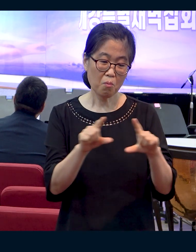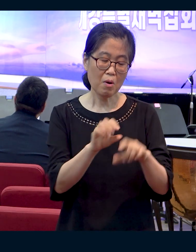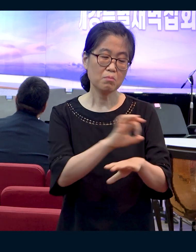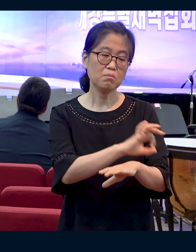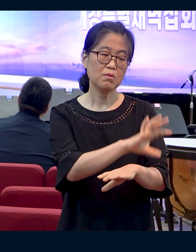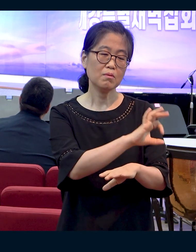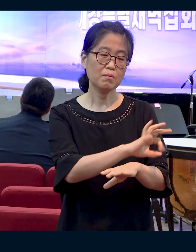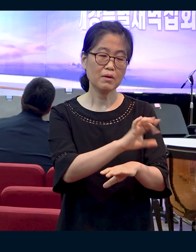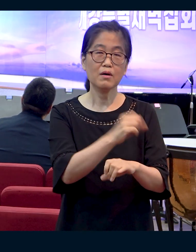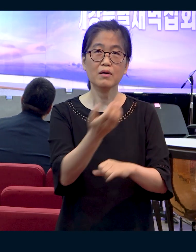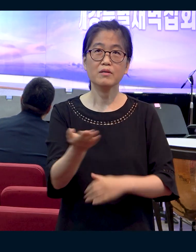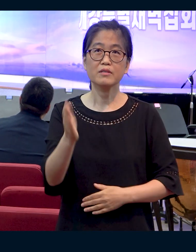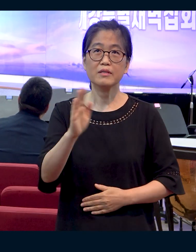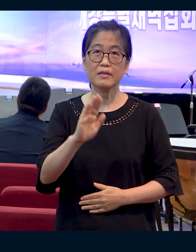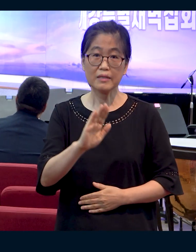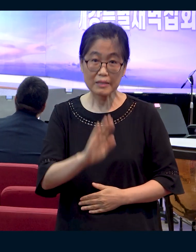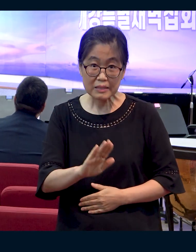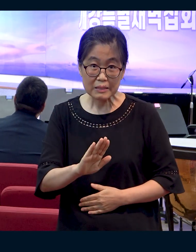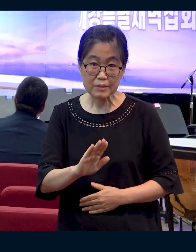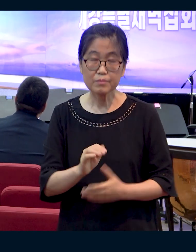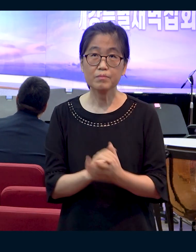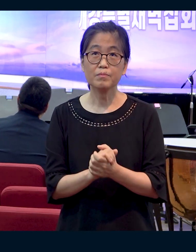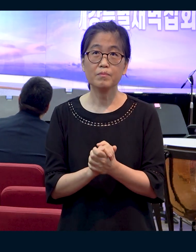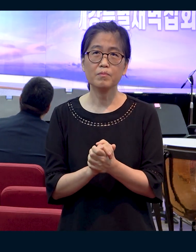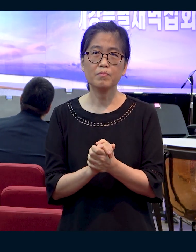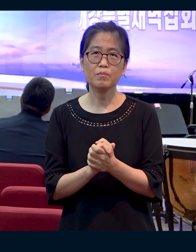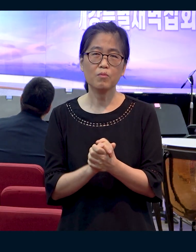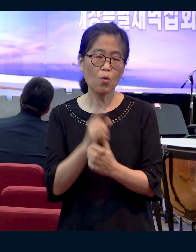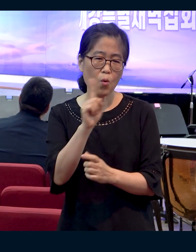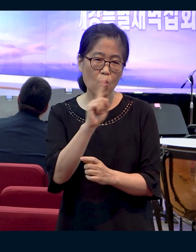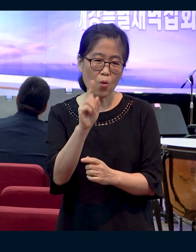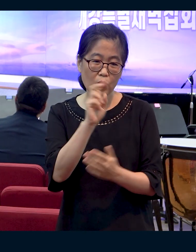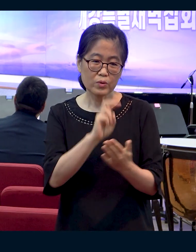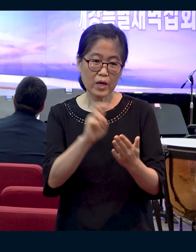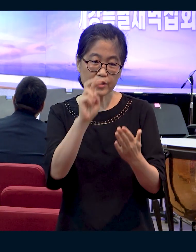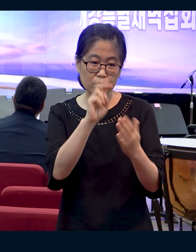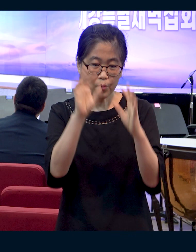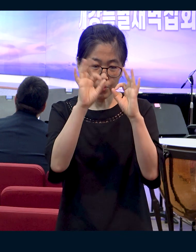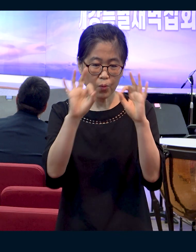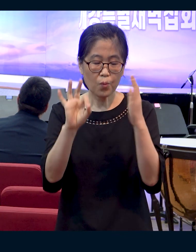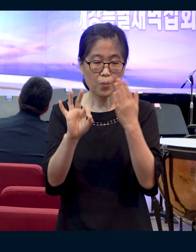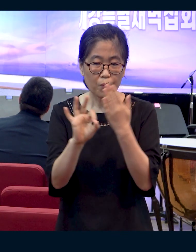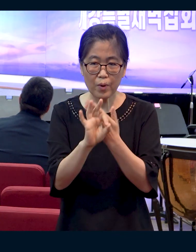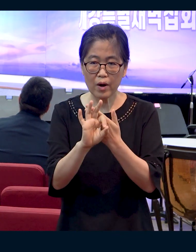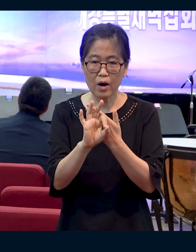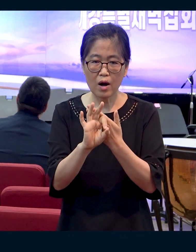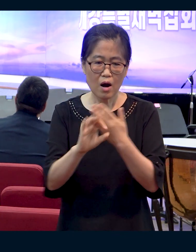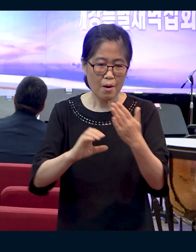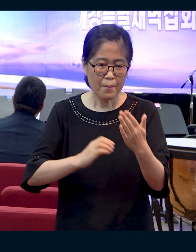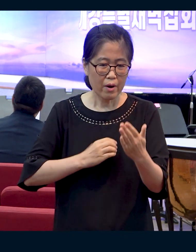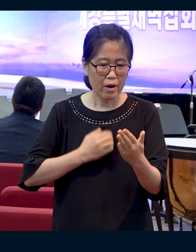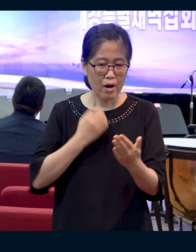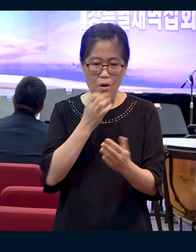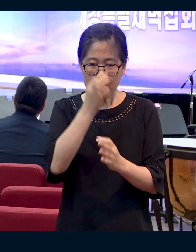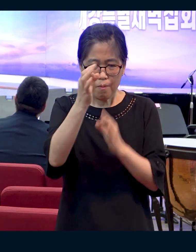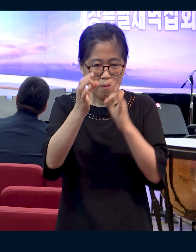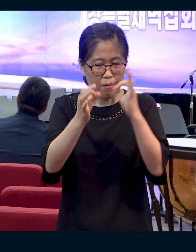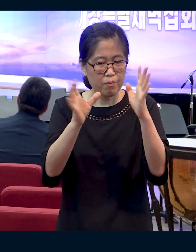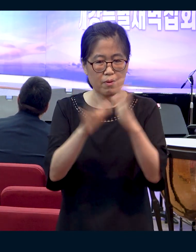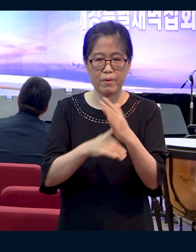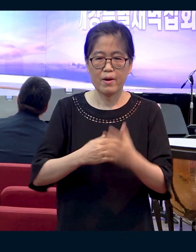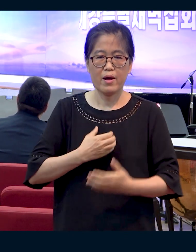물론 은혜 받고 부르면 정말 은혜가 되죠. 그런데 어떤 데는 그냥 지나갈 수 있는데, 어떤 찬송가 가사는요, 부를